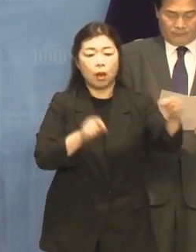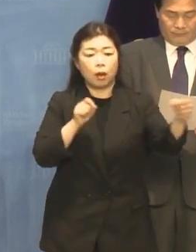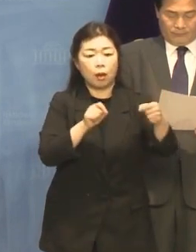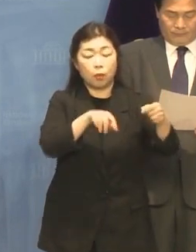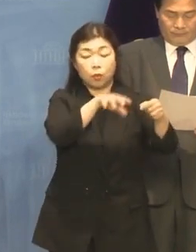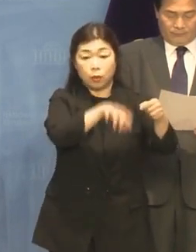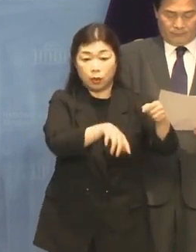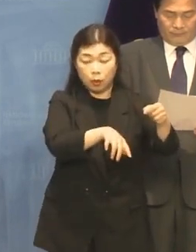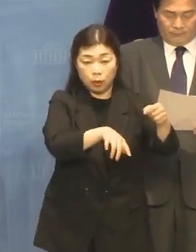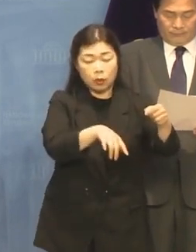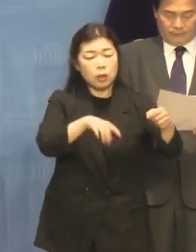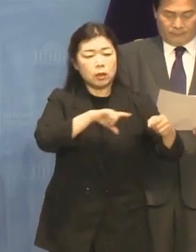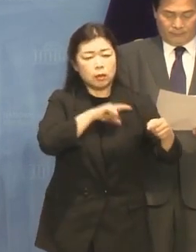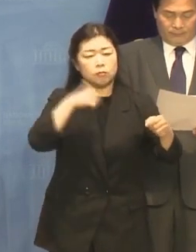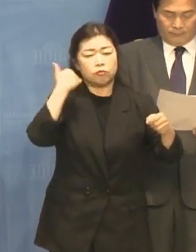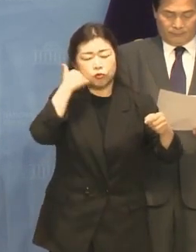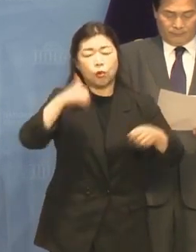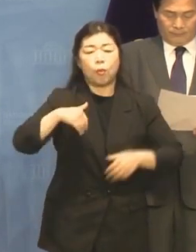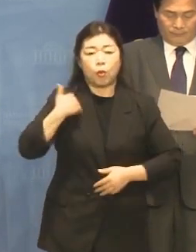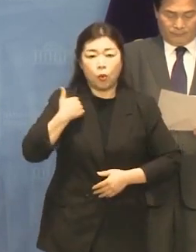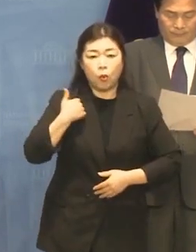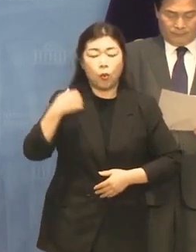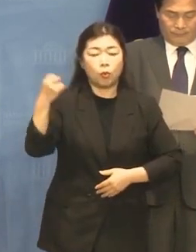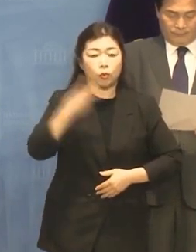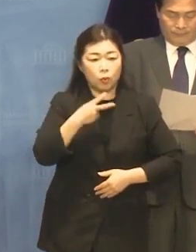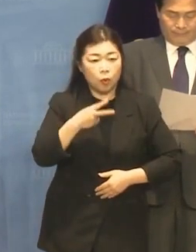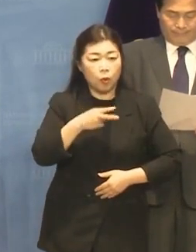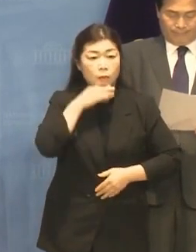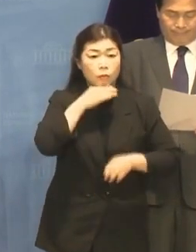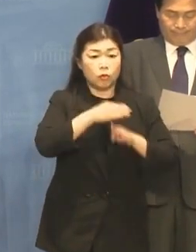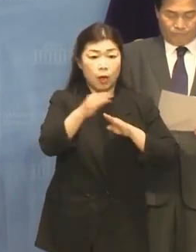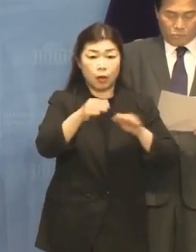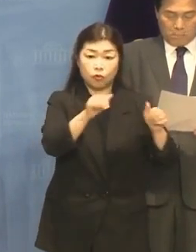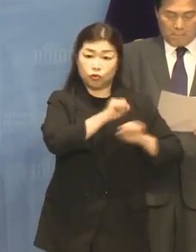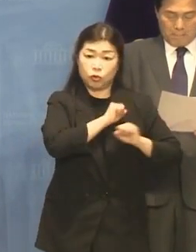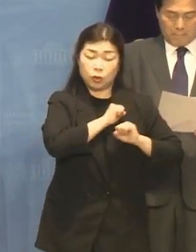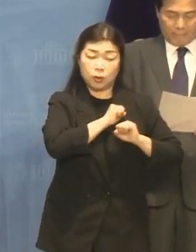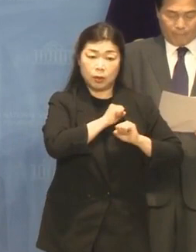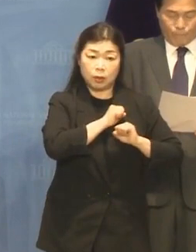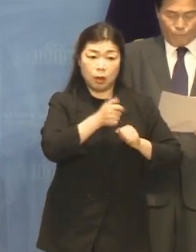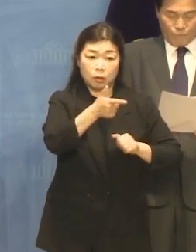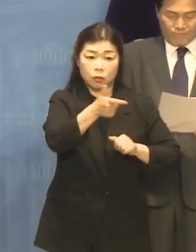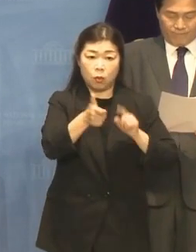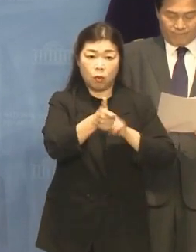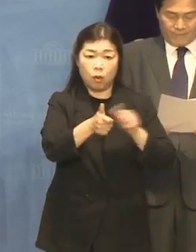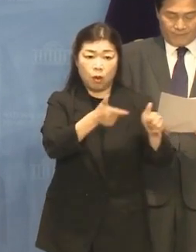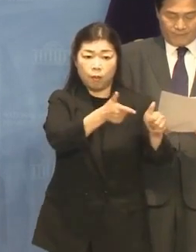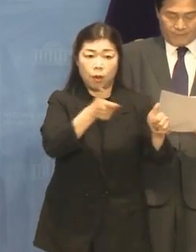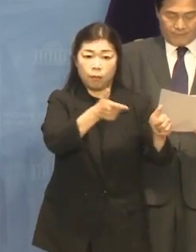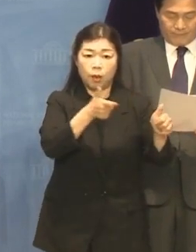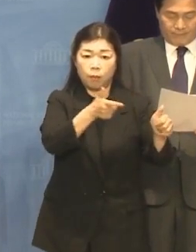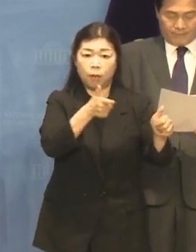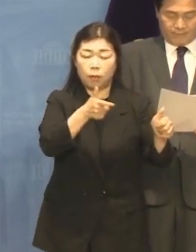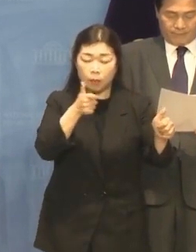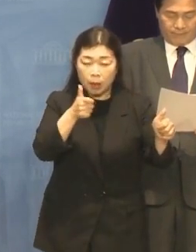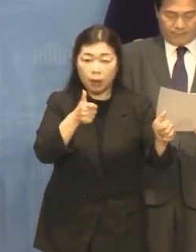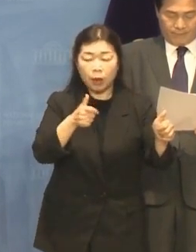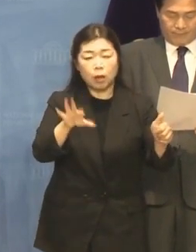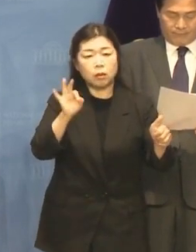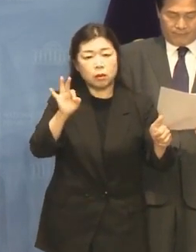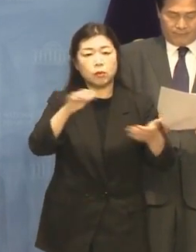연안수역에서 성명불상 북한 군인으로부터 AK 소총 10여 발의 조준사격